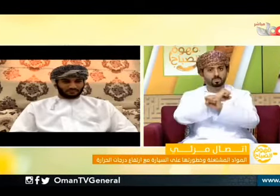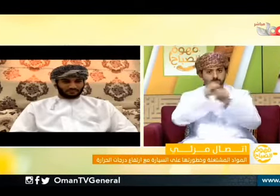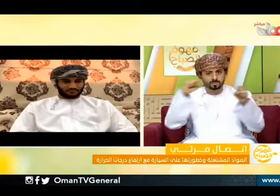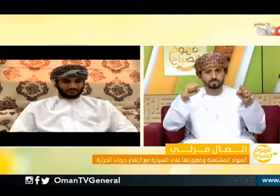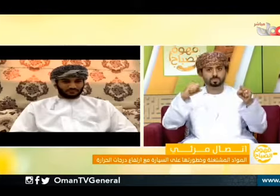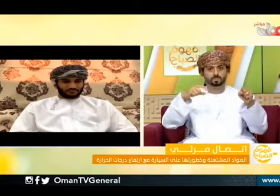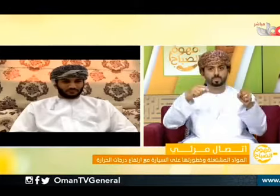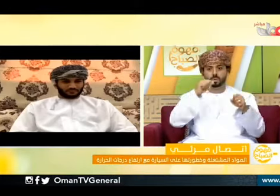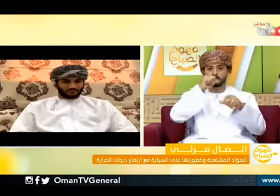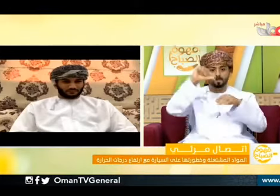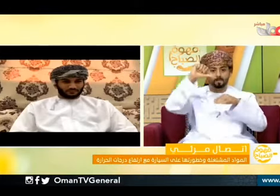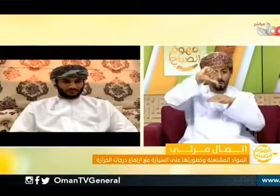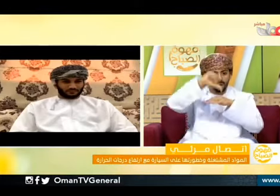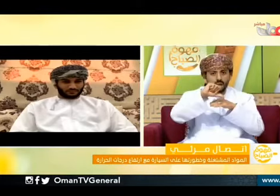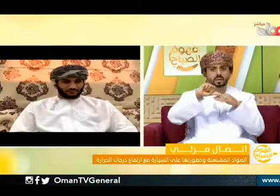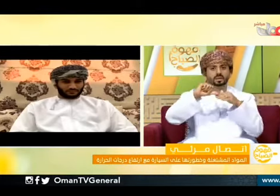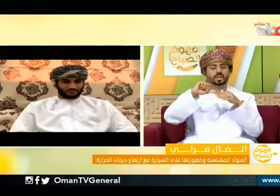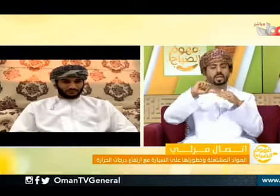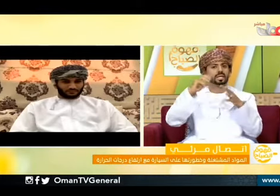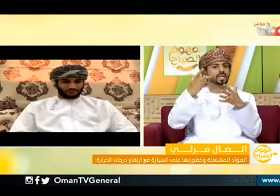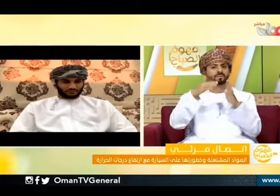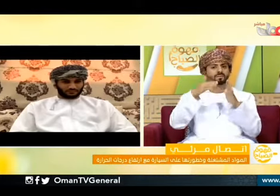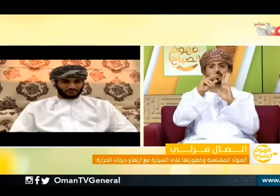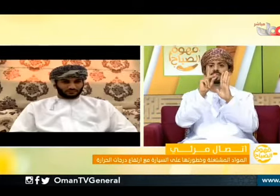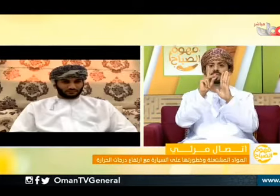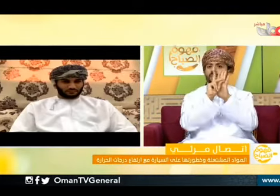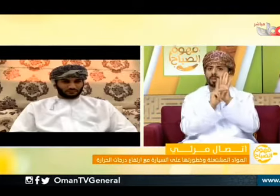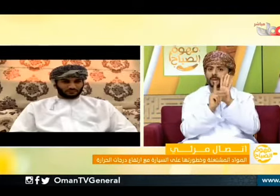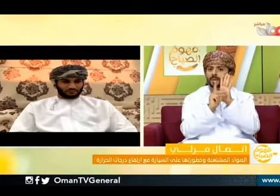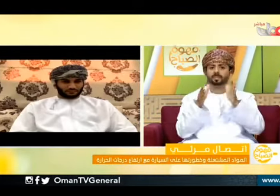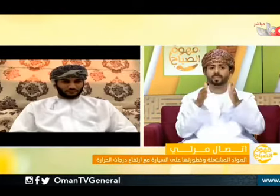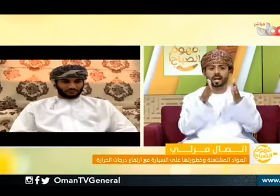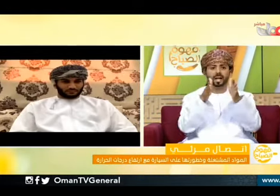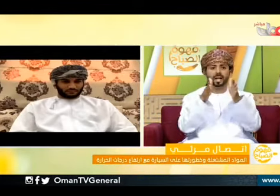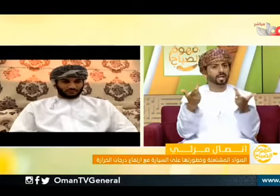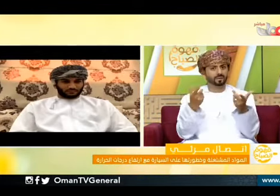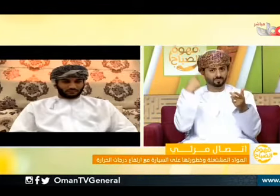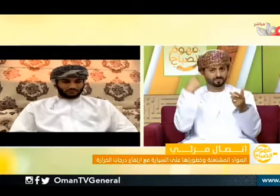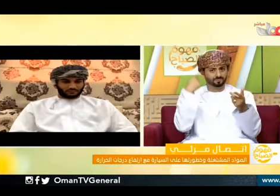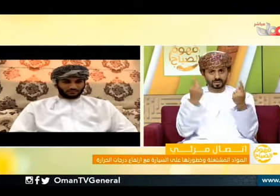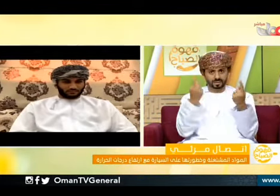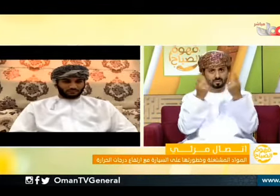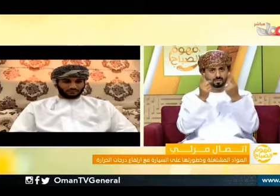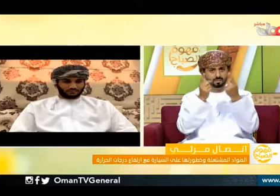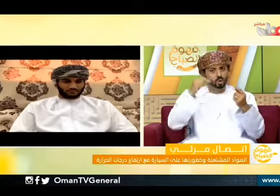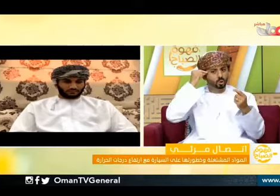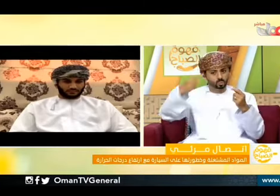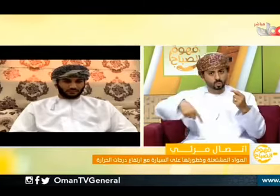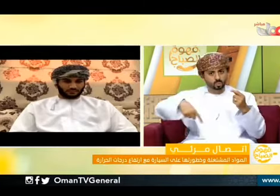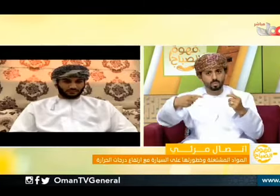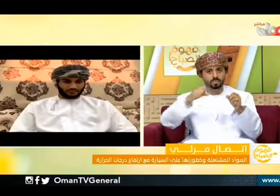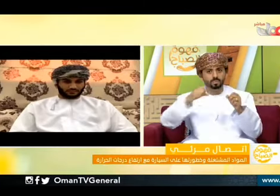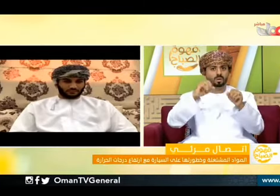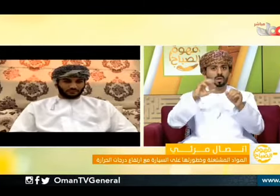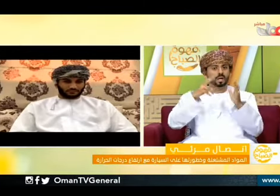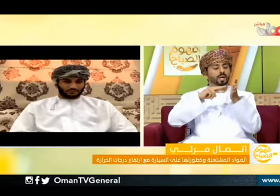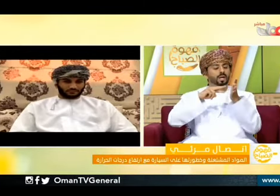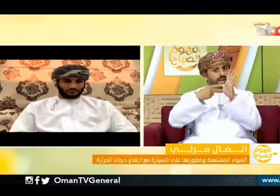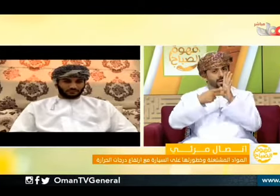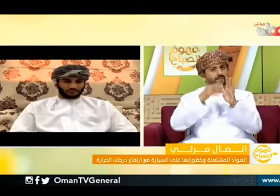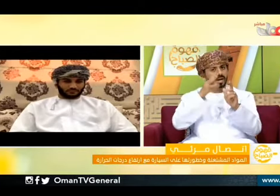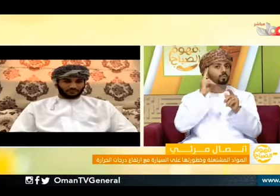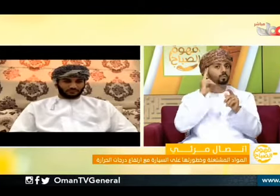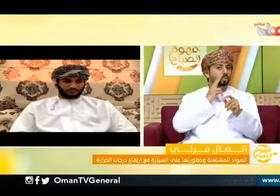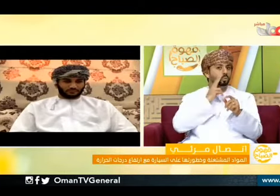وقائية وتحذيرية عن التعامل مع الطريق في المركبة، كيف ممكن احنا نحافظ على سلامتنا في المركبة،